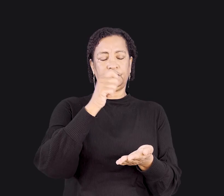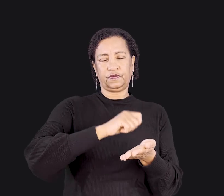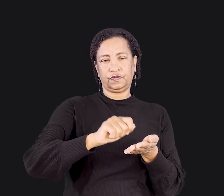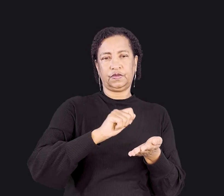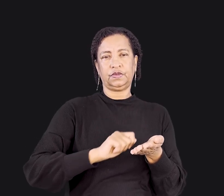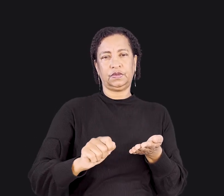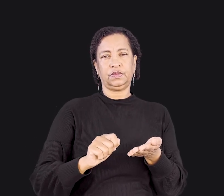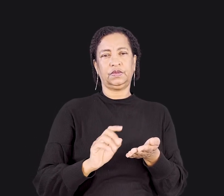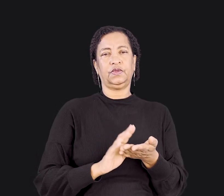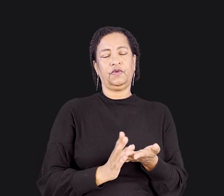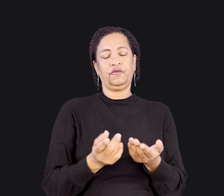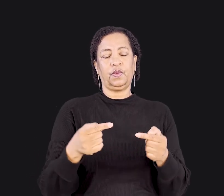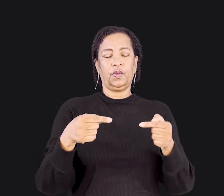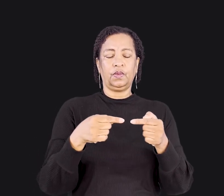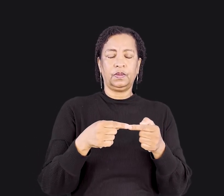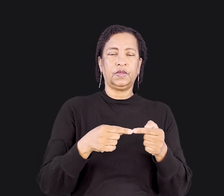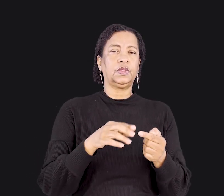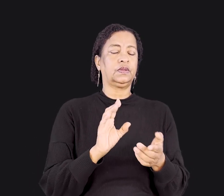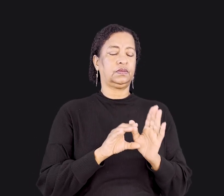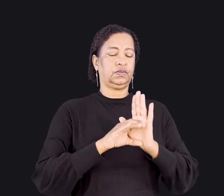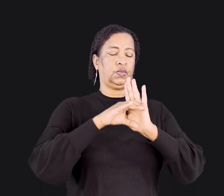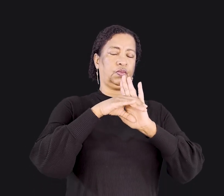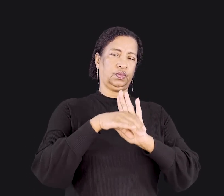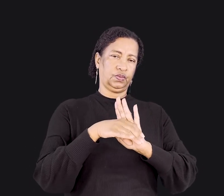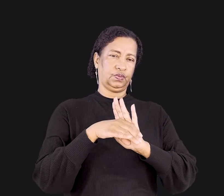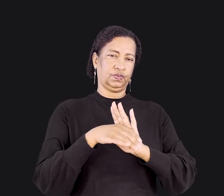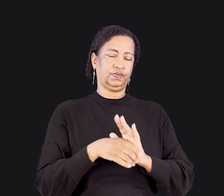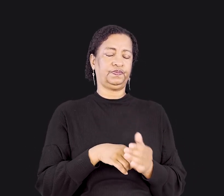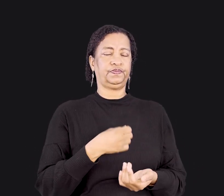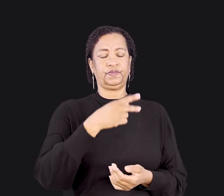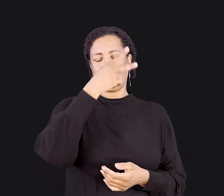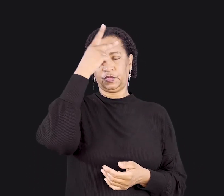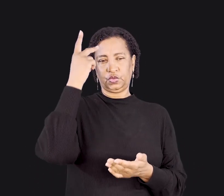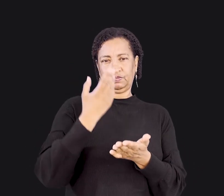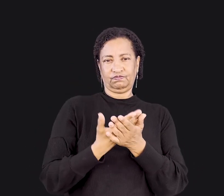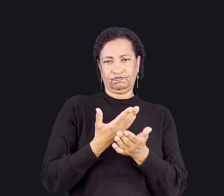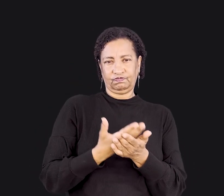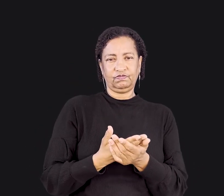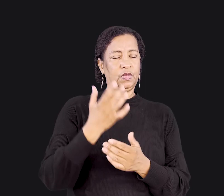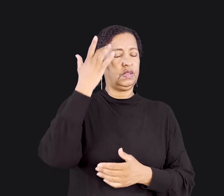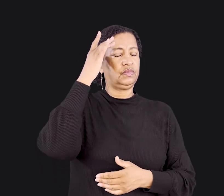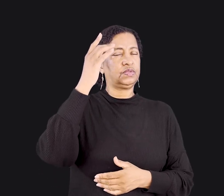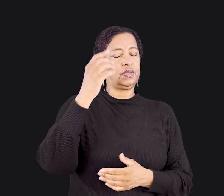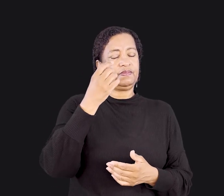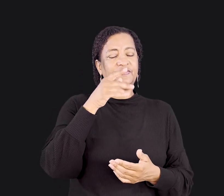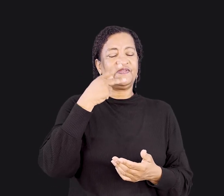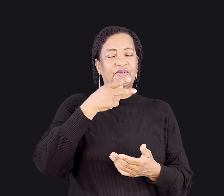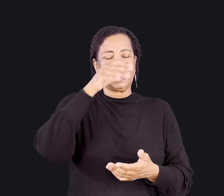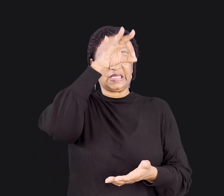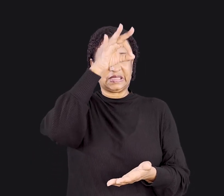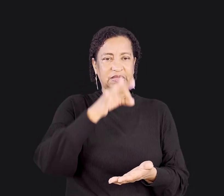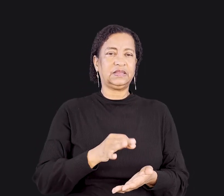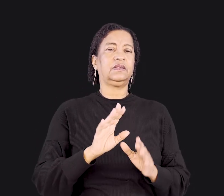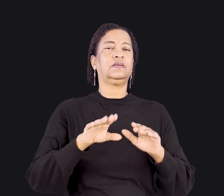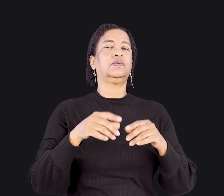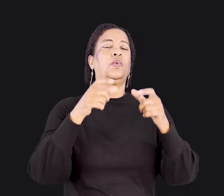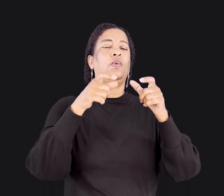escritas. Elas foram compiladas conforme o seu conteúdo. Os estudiosos não sabem afirmar, com certeza, onde Paulo